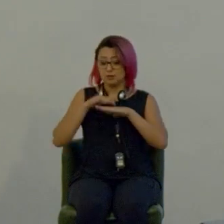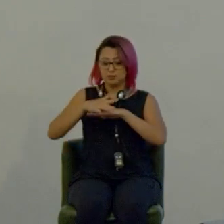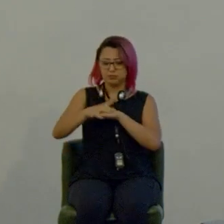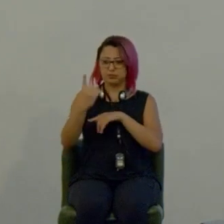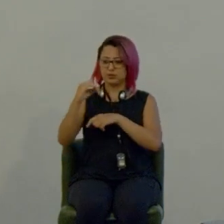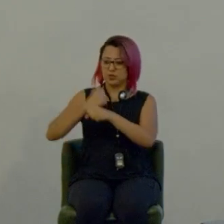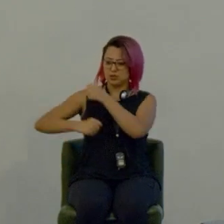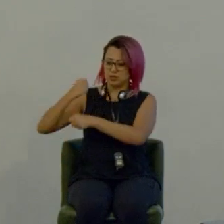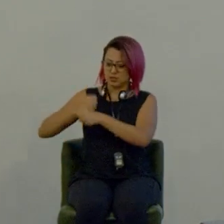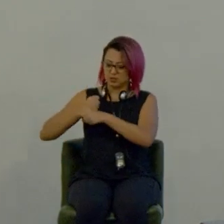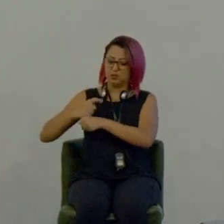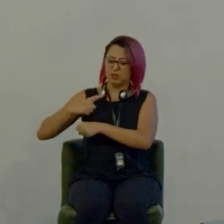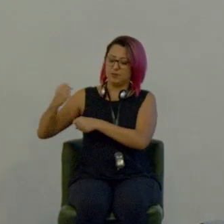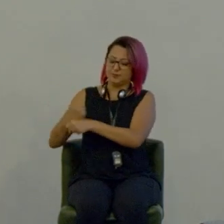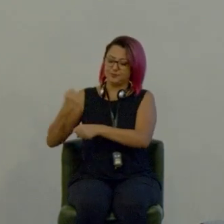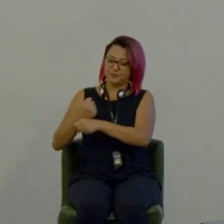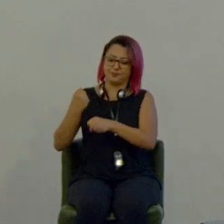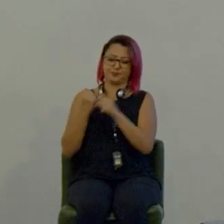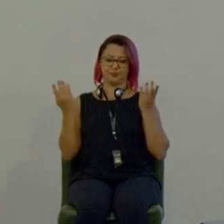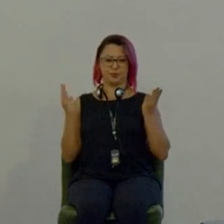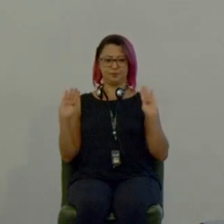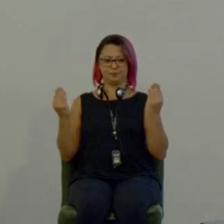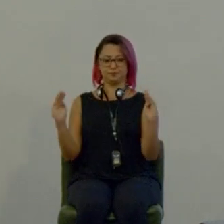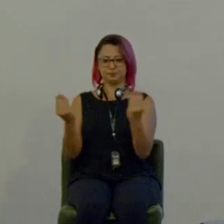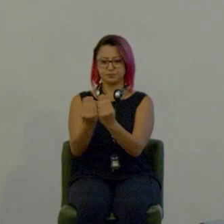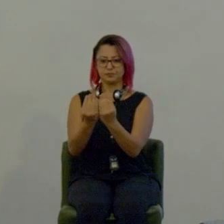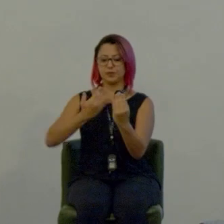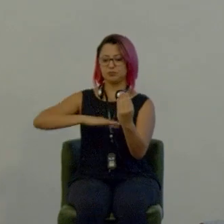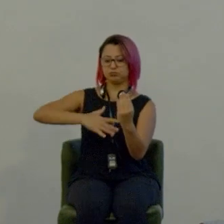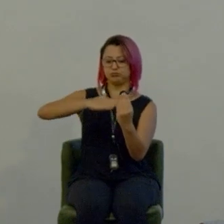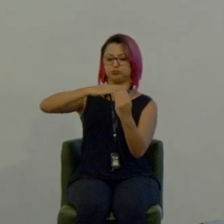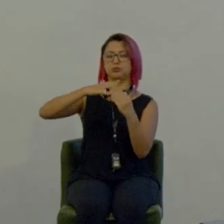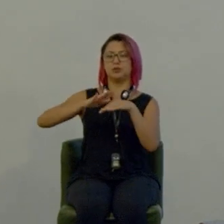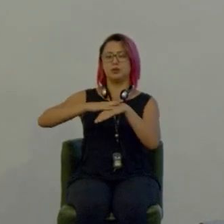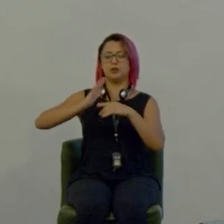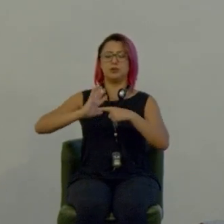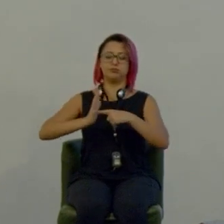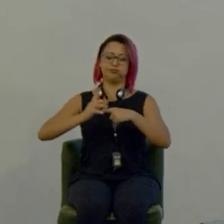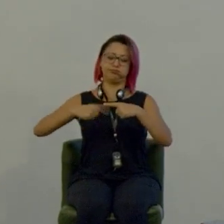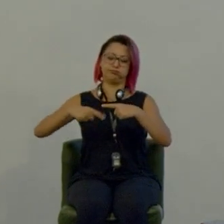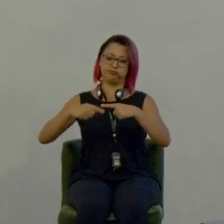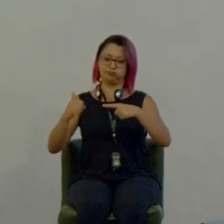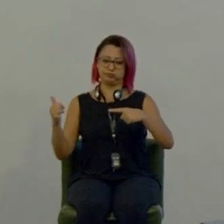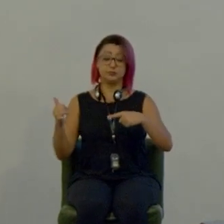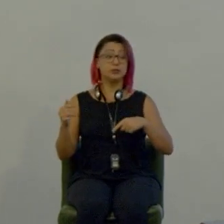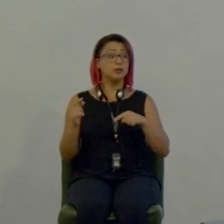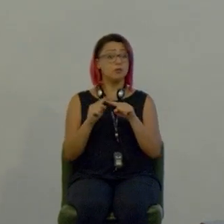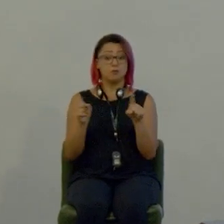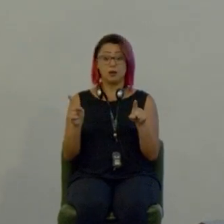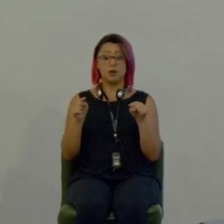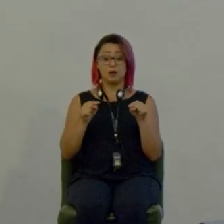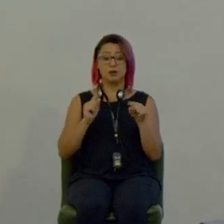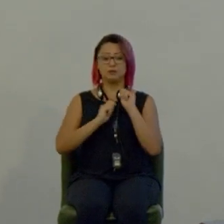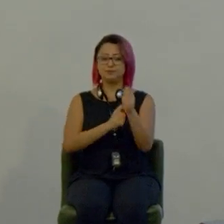anos atrás, chamada Santo Antônio. Mas esse lugar, onde a gente vê essas cachoeiras, esses lugares são muito importantes, porque a pesca